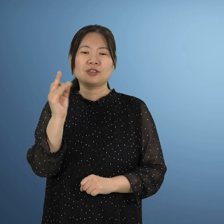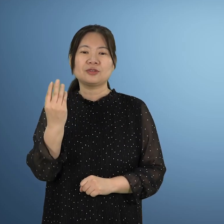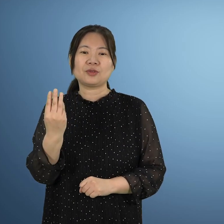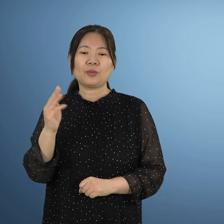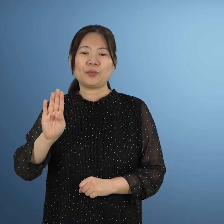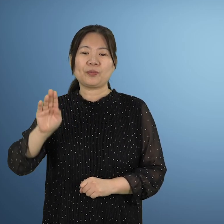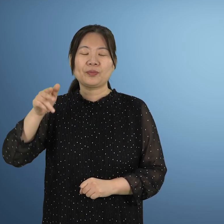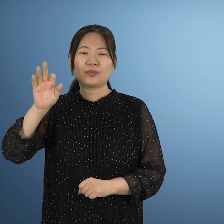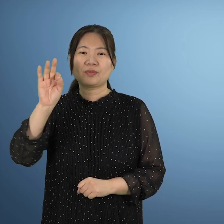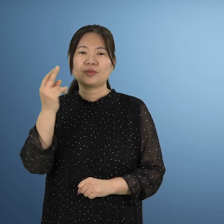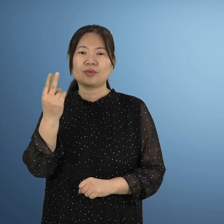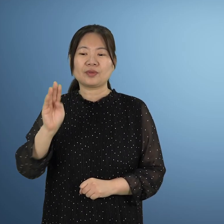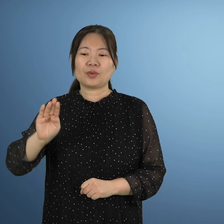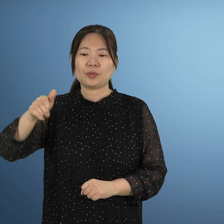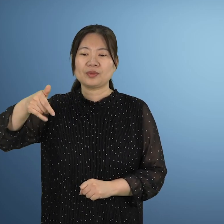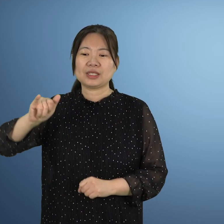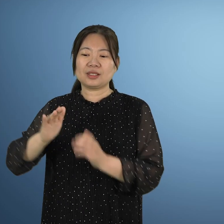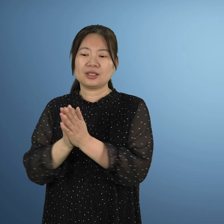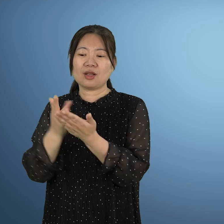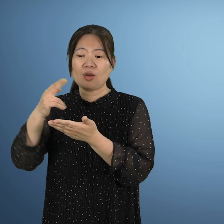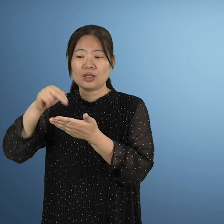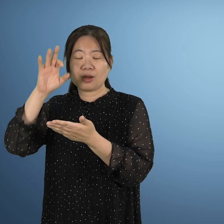욥기서를 한번 볼까요?